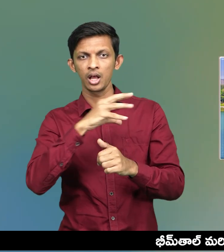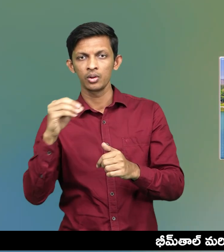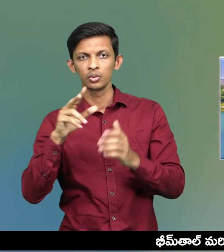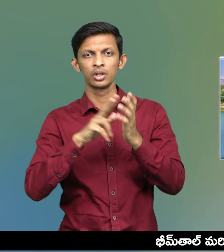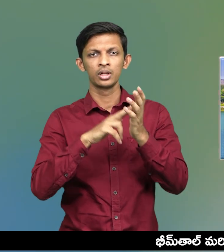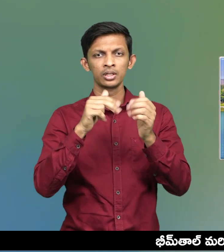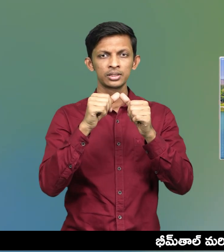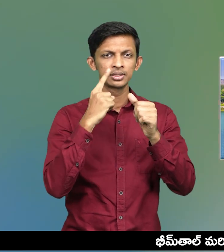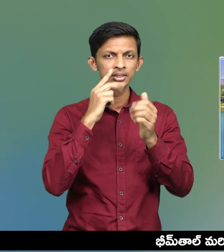ఉత్తరాఖండ్.